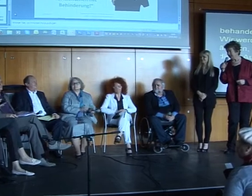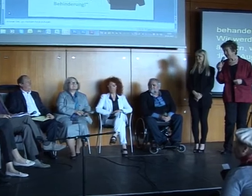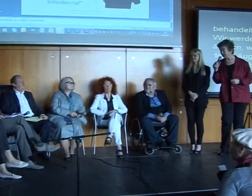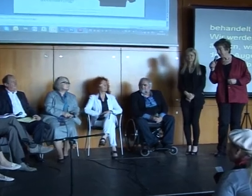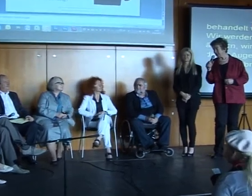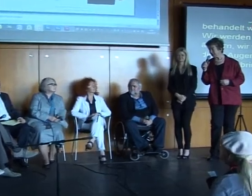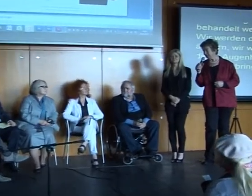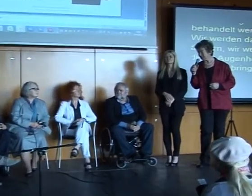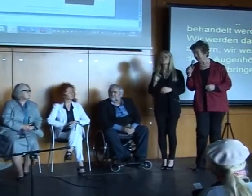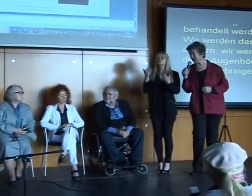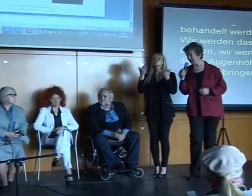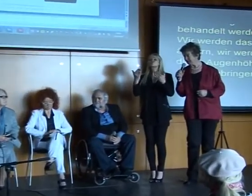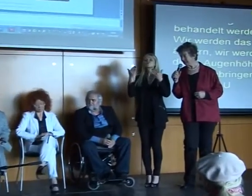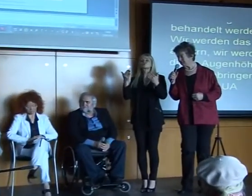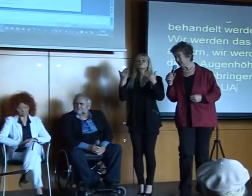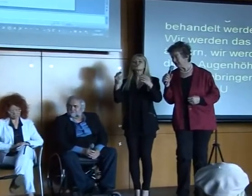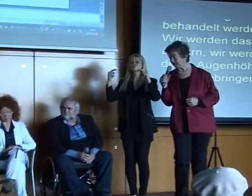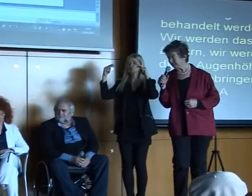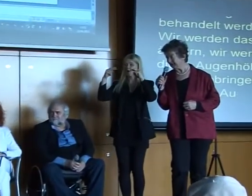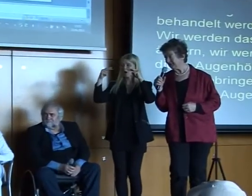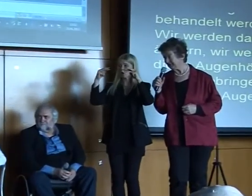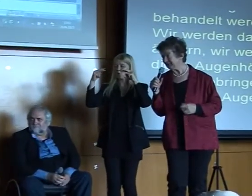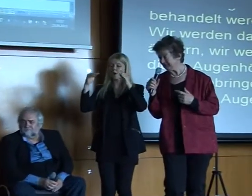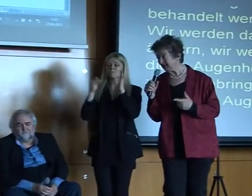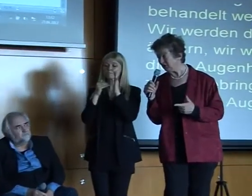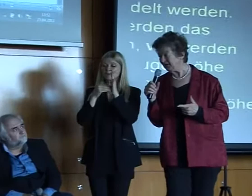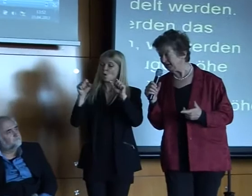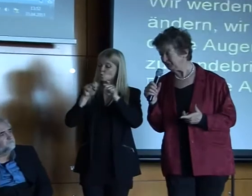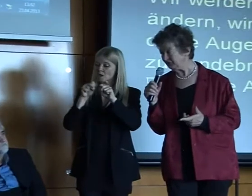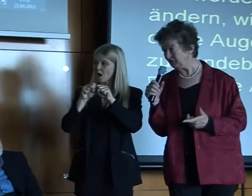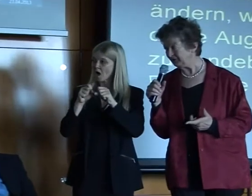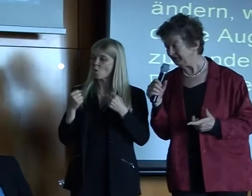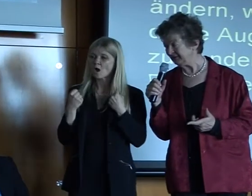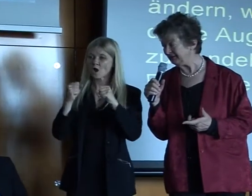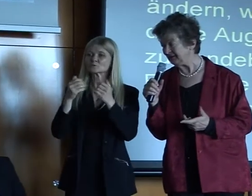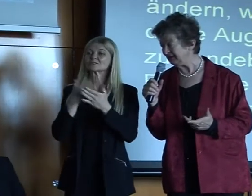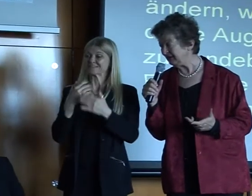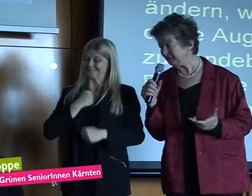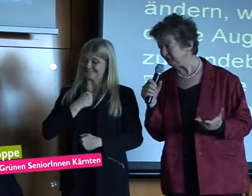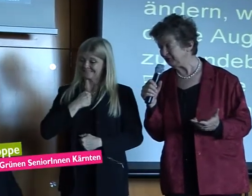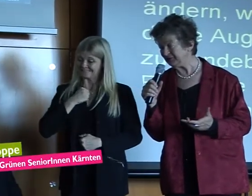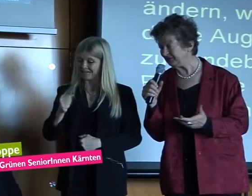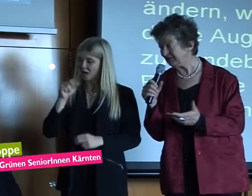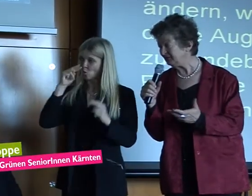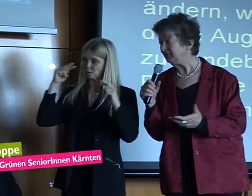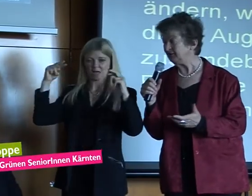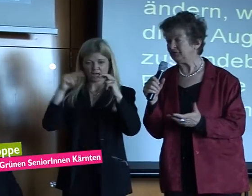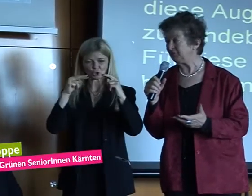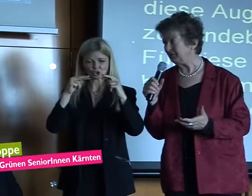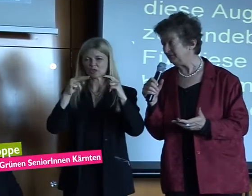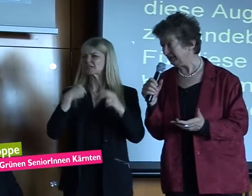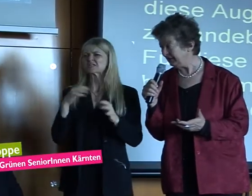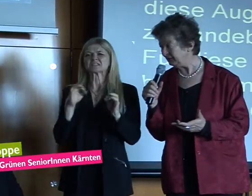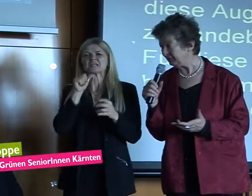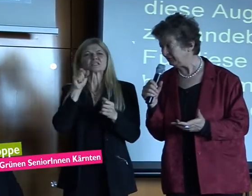Für diese Augenhöhe braucht es ja auch Engagement, dass man jemanden sich traut anzuschauen. Das geht ja nicht einfach so, dass ich sage, schau